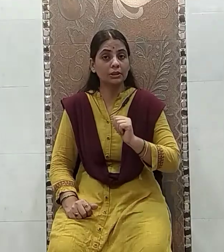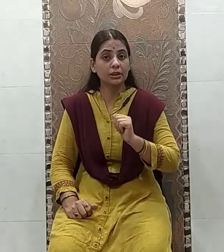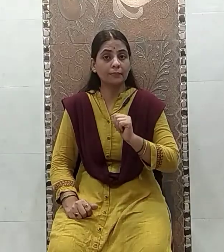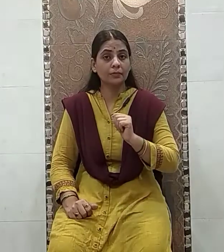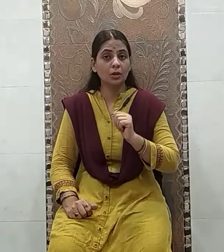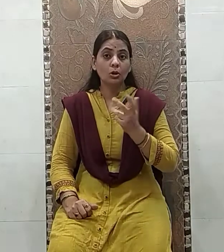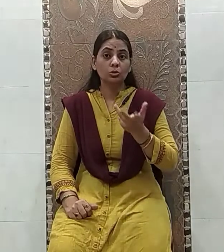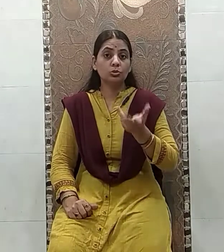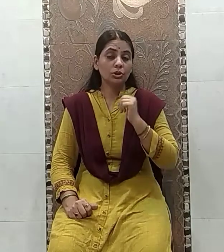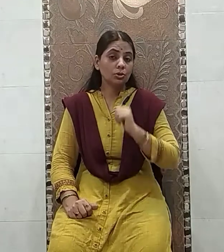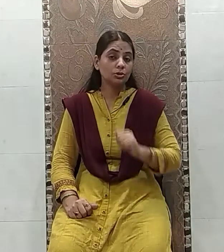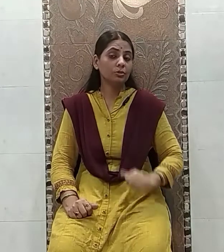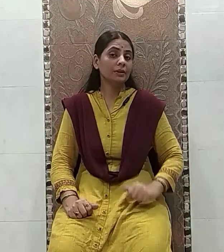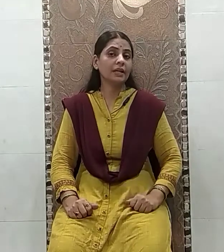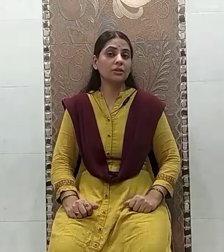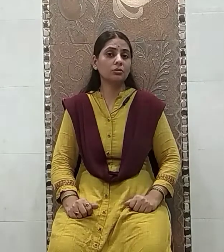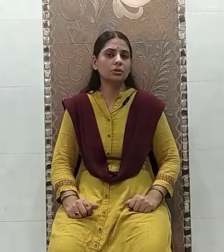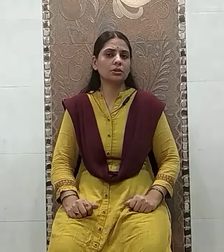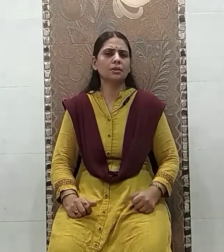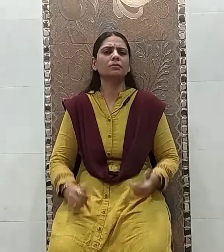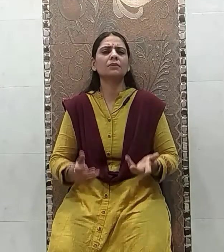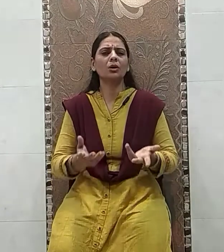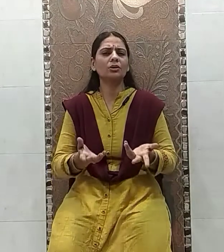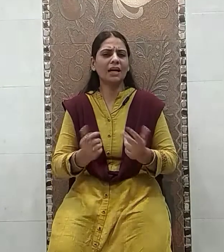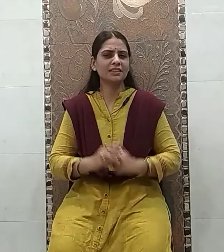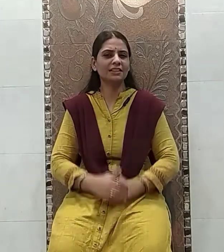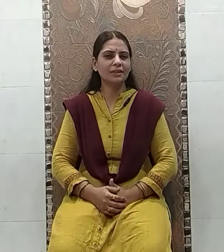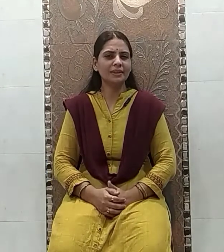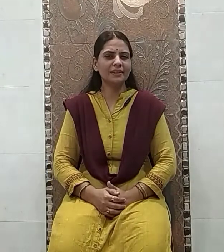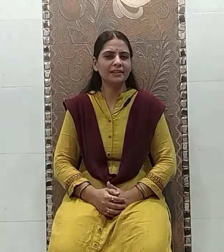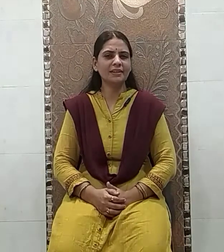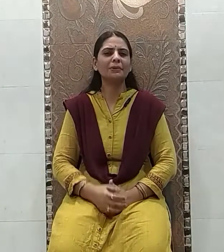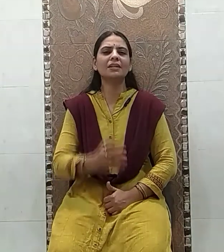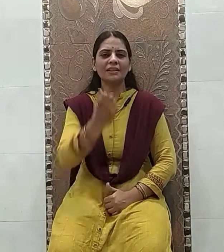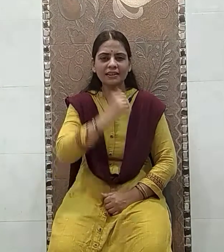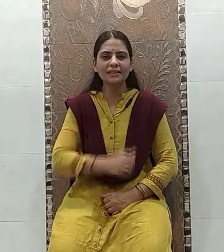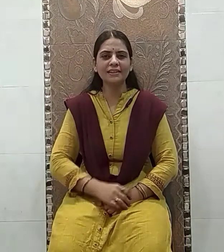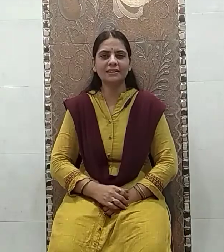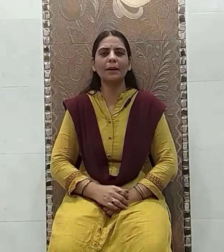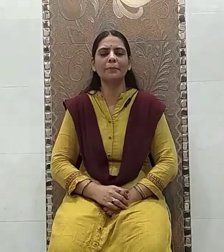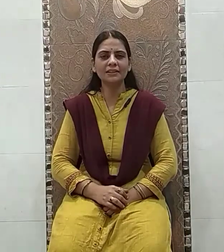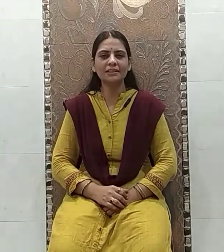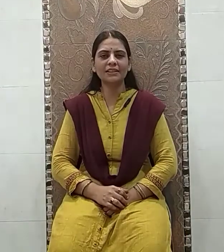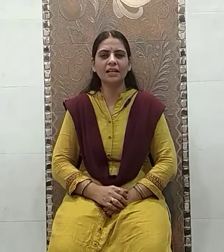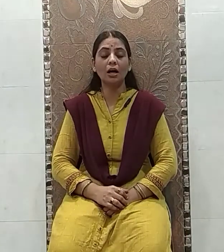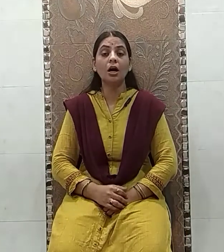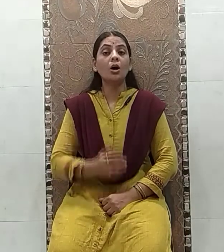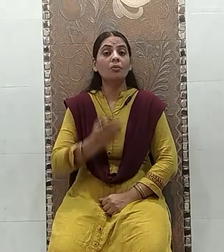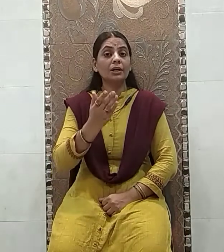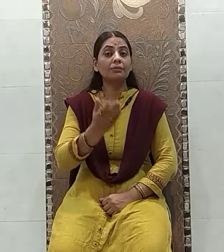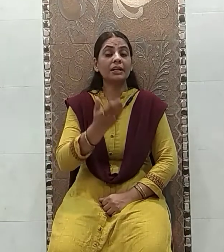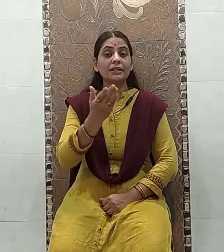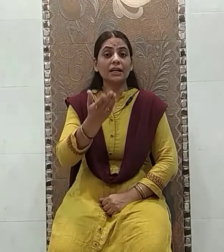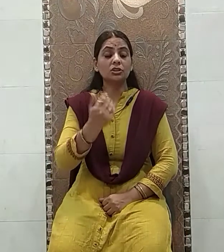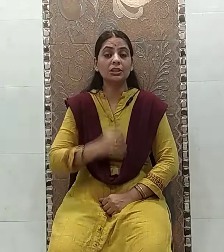शकता. दुसरी गोष्ट तुम्ही काय करू शकता, अहो डान्सची आवड आहे ना, मग करा की थांबलात कशाला. वेगवेगळ्या डान्सच्या